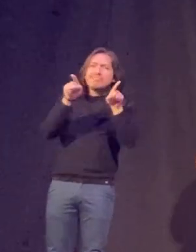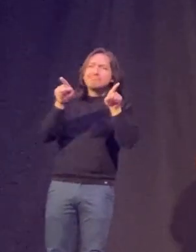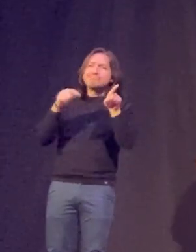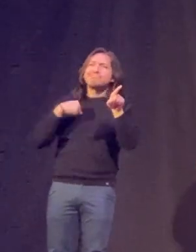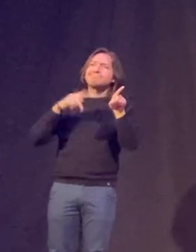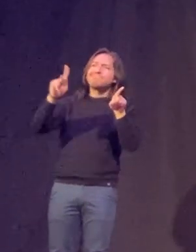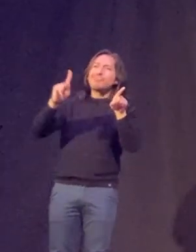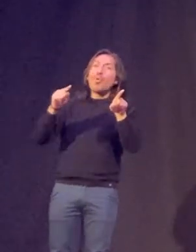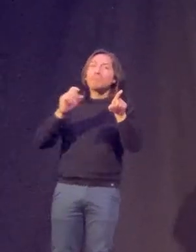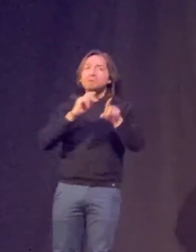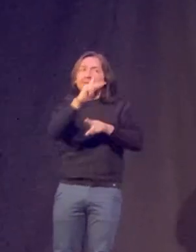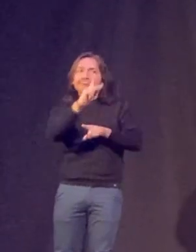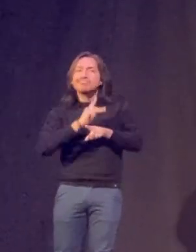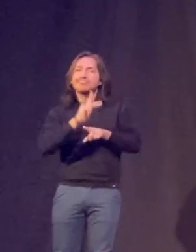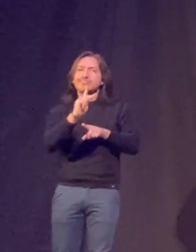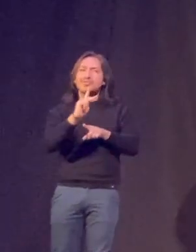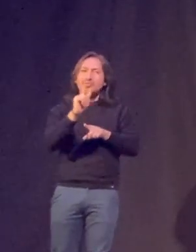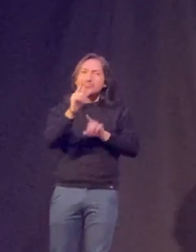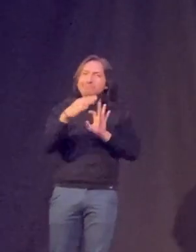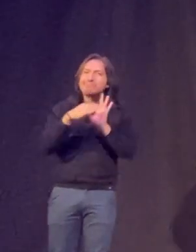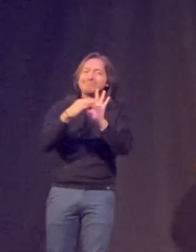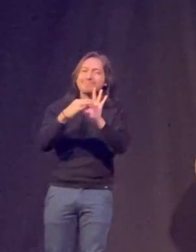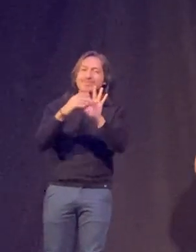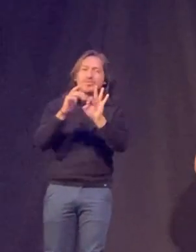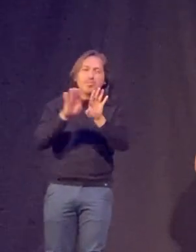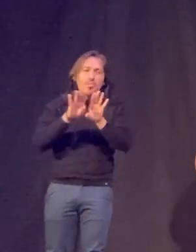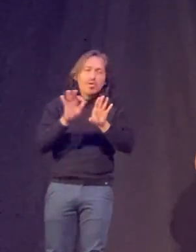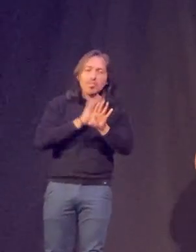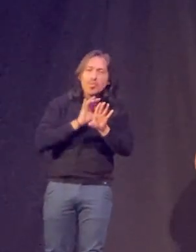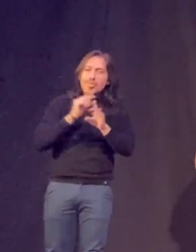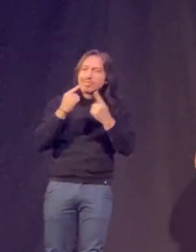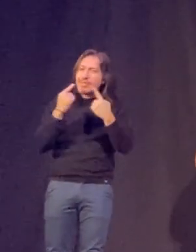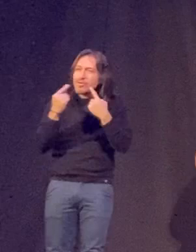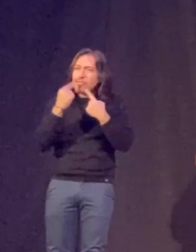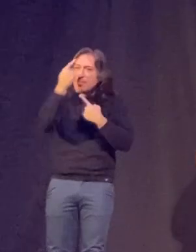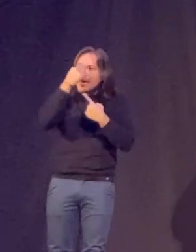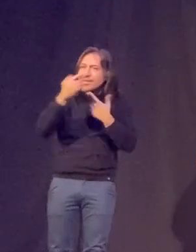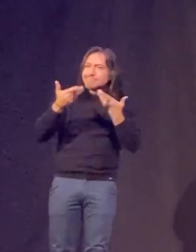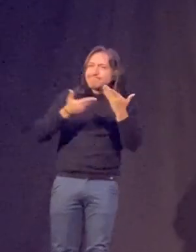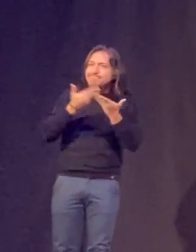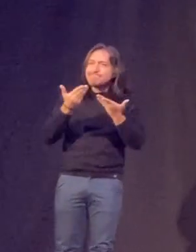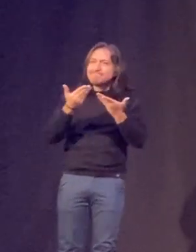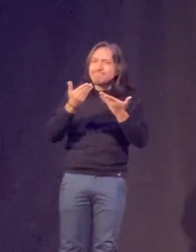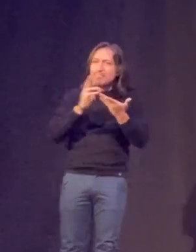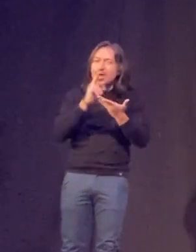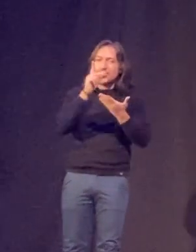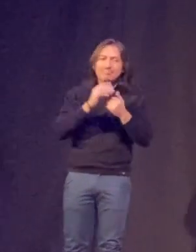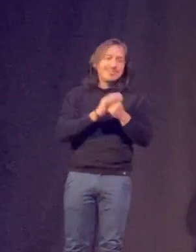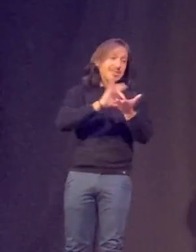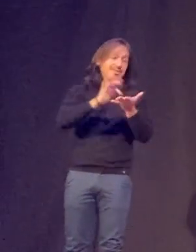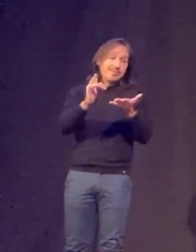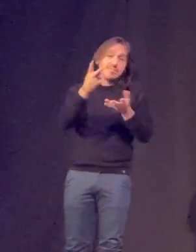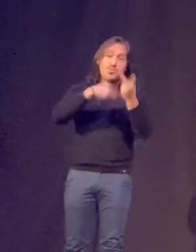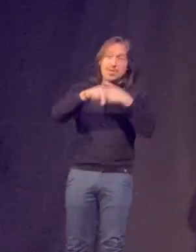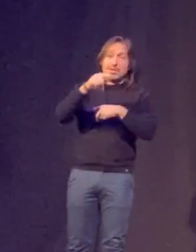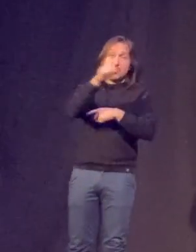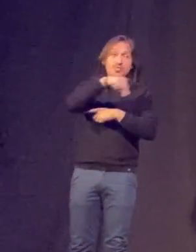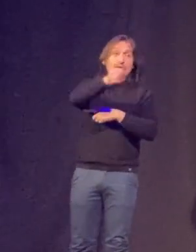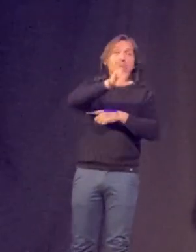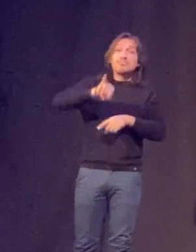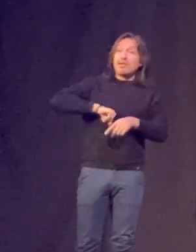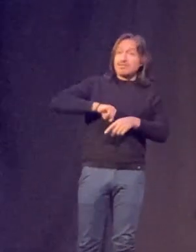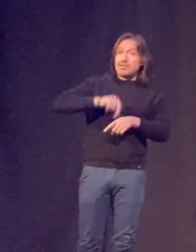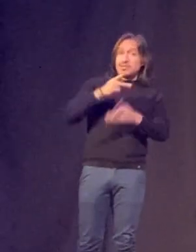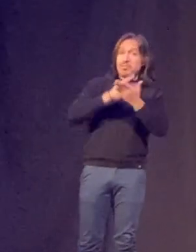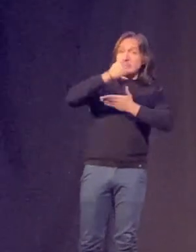un espejo, para abrir diálogos, para tener mejores conversaciones. Entonces, muchas gracias por estar aquí, por interesarse en este